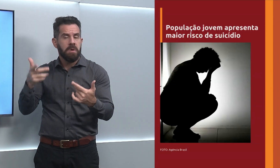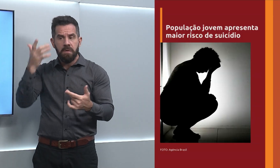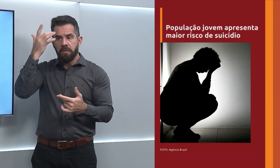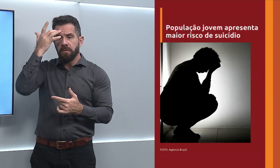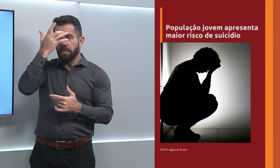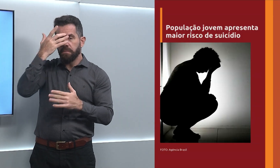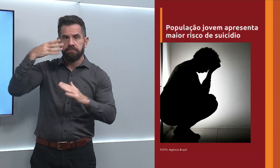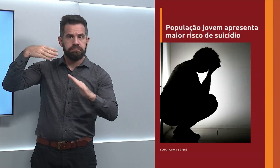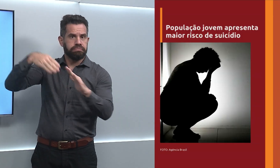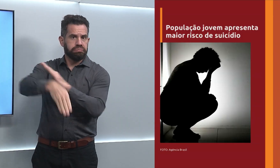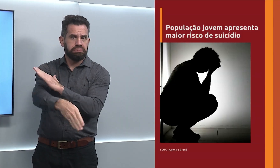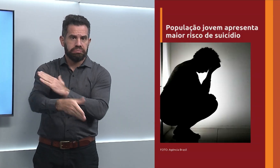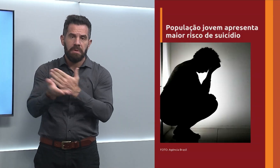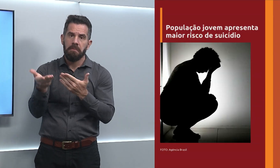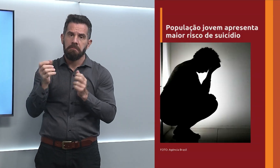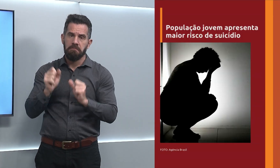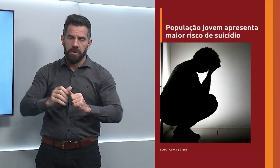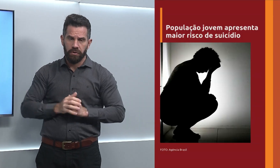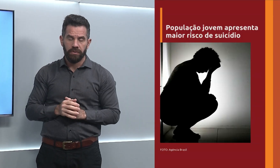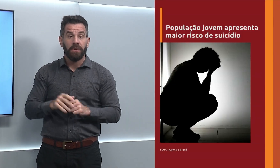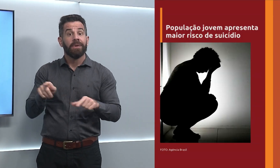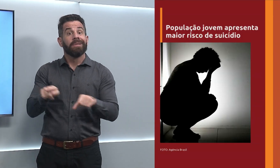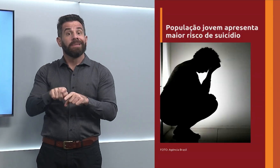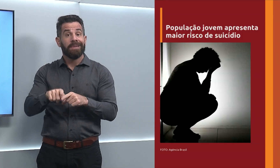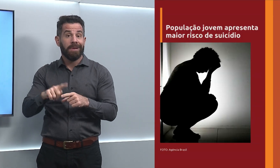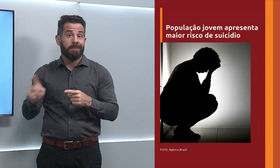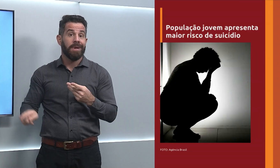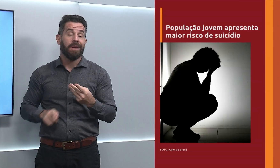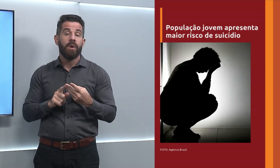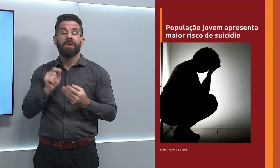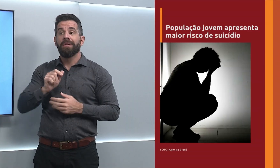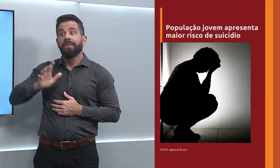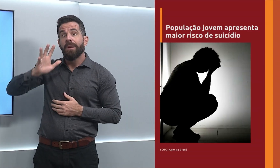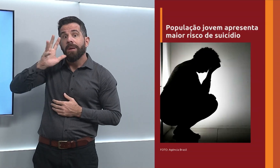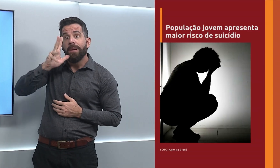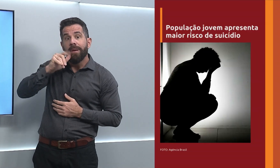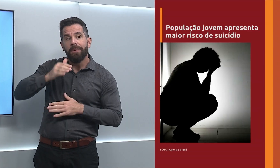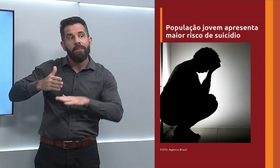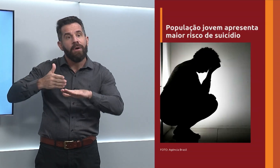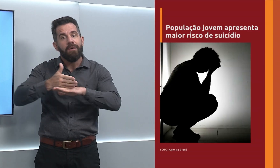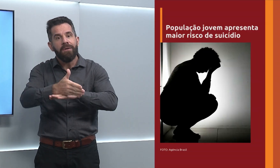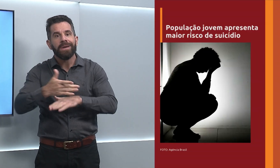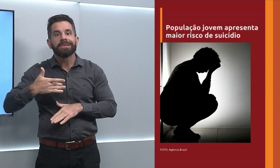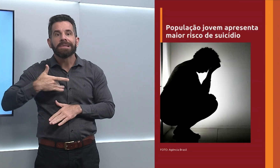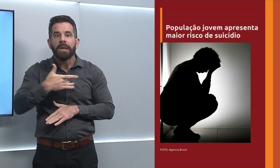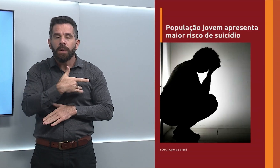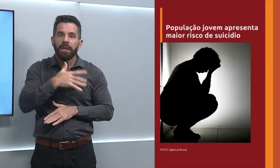os indígenas, além da demora no atendimento no serviço de saúde.